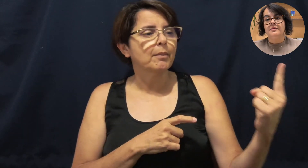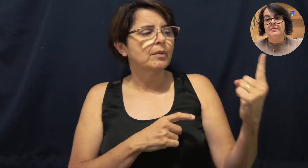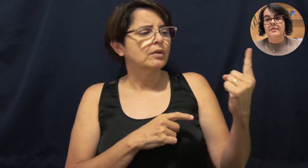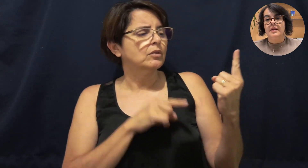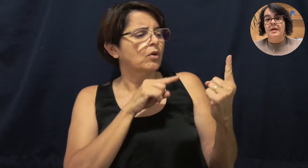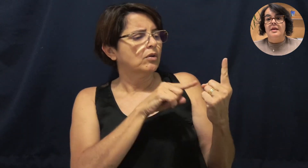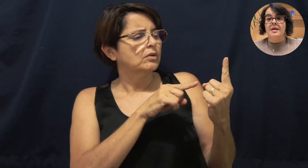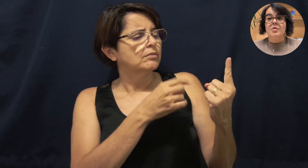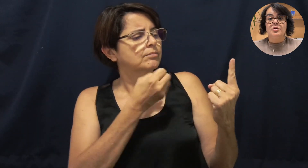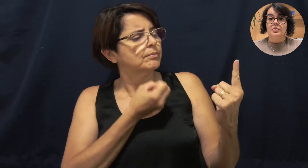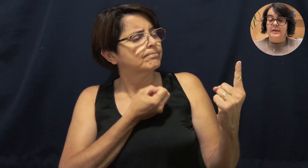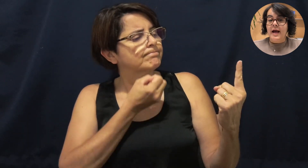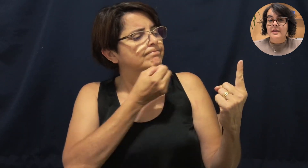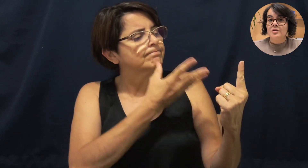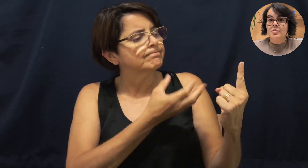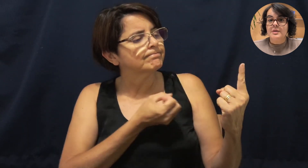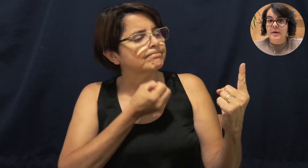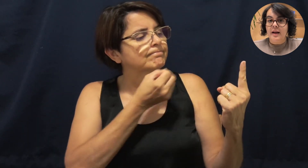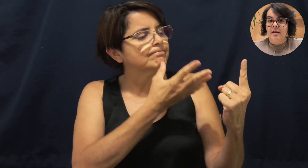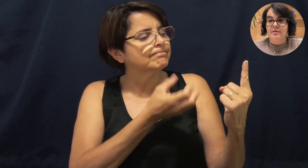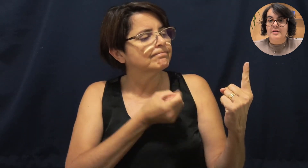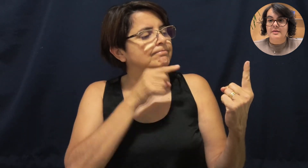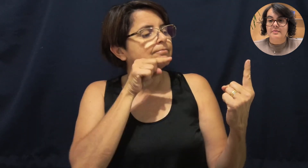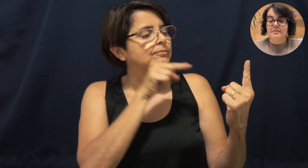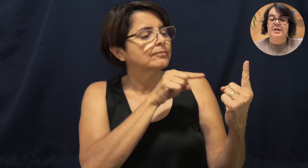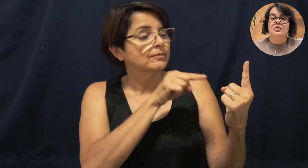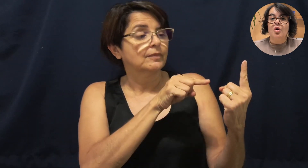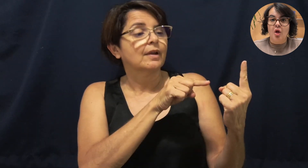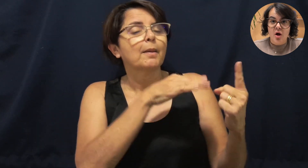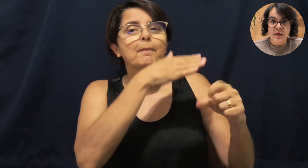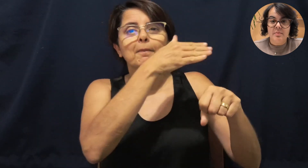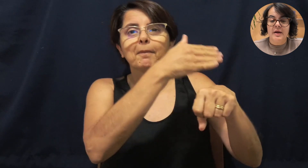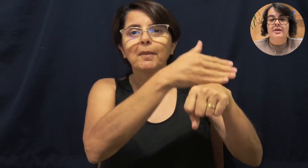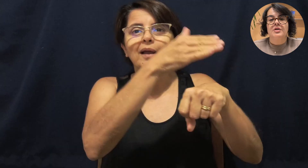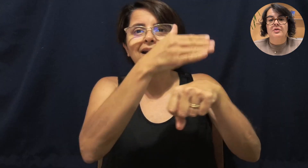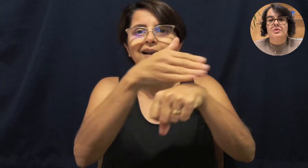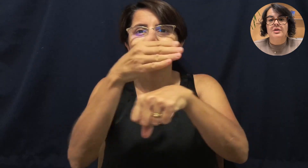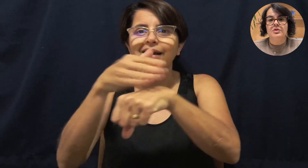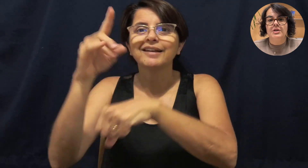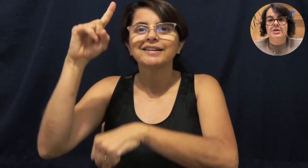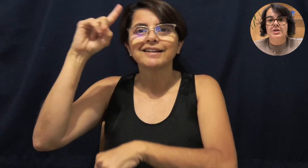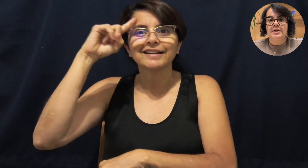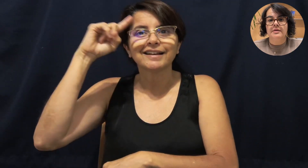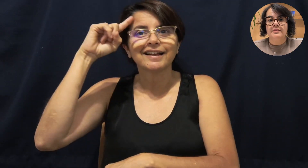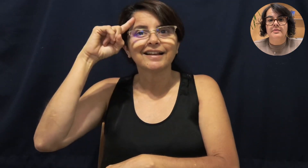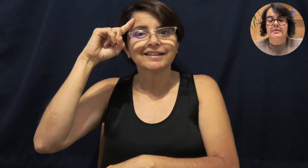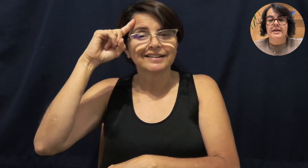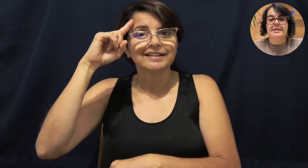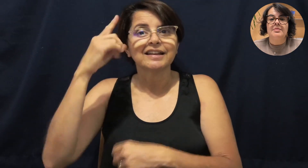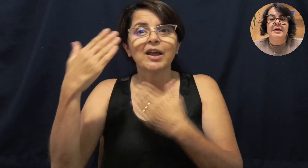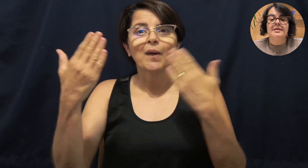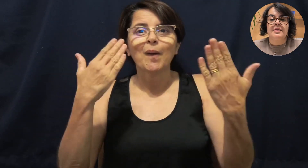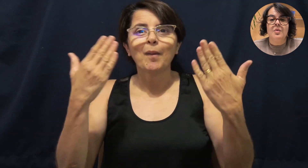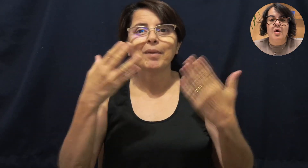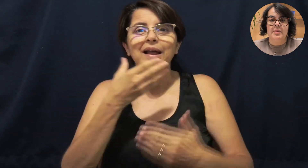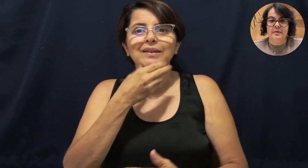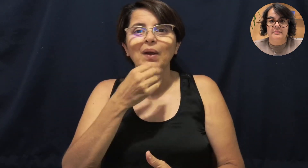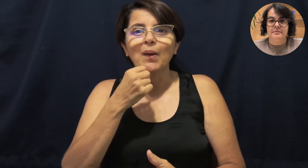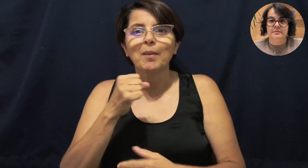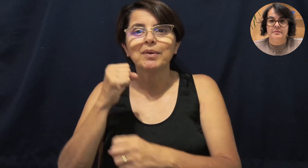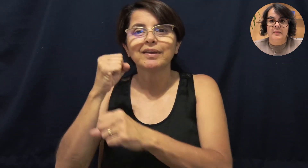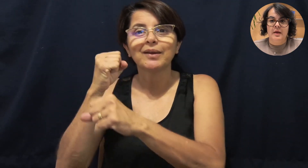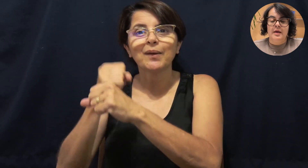ele e ao escutar as suas palavras, as coloca em prática no seu dia a dia, assemelha-se ao